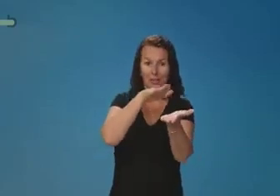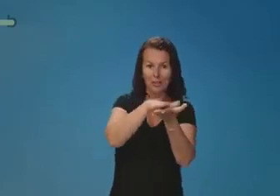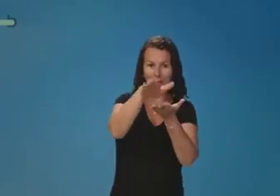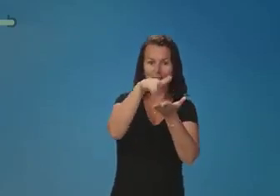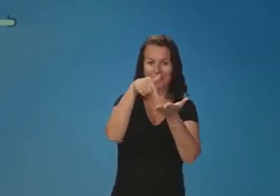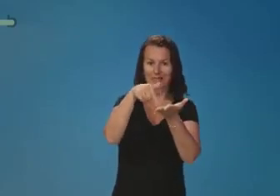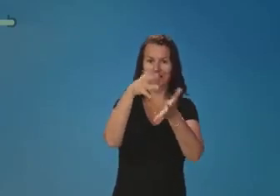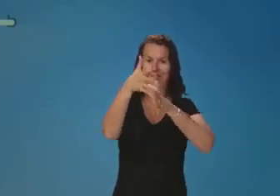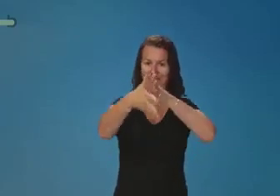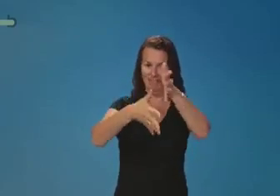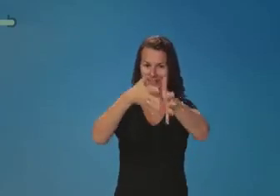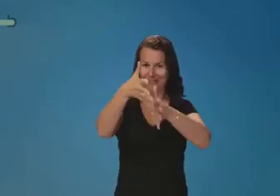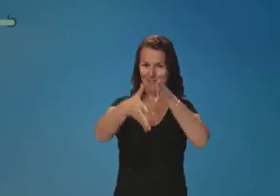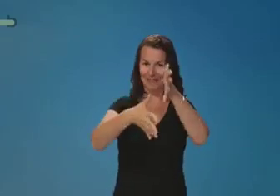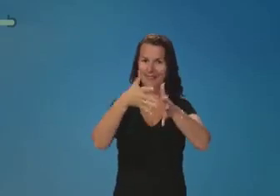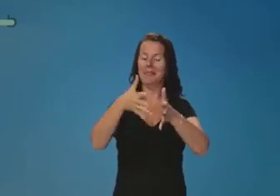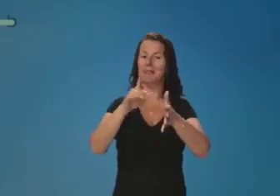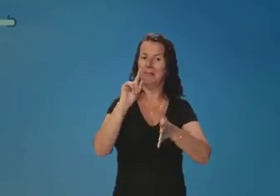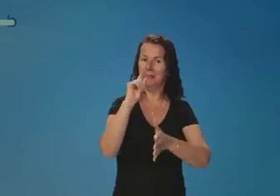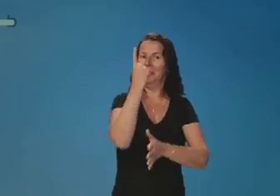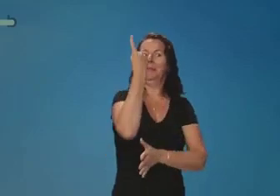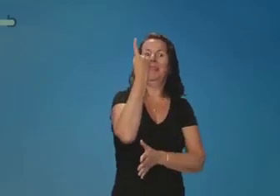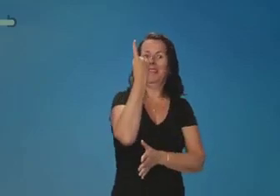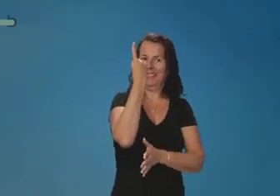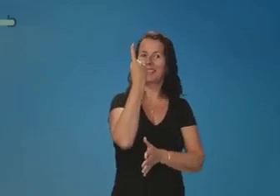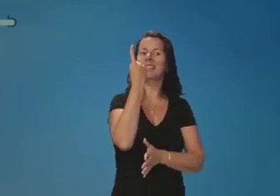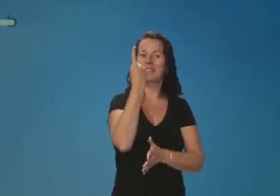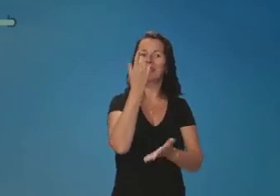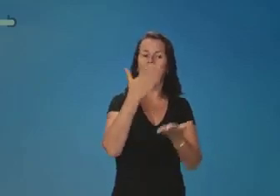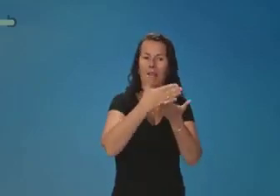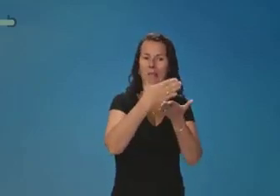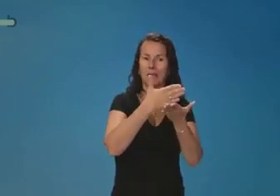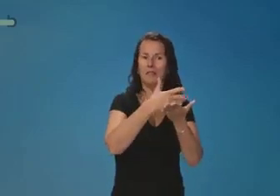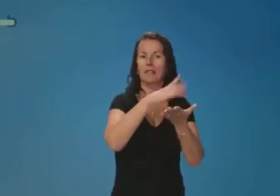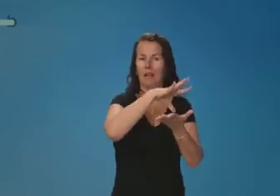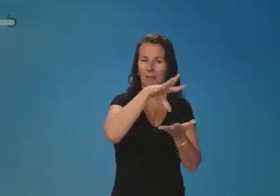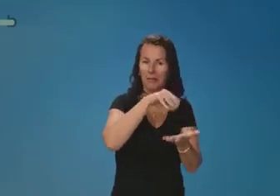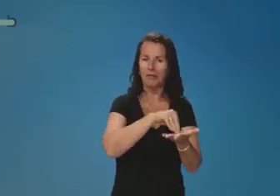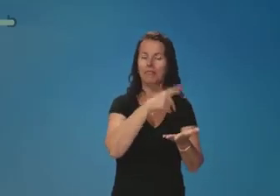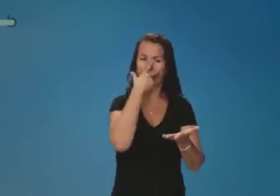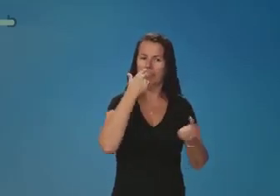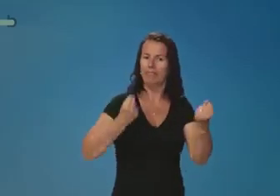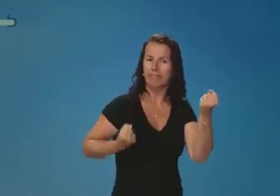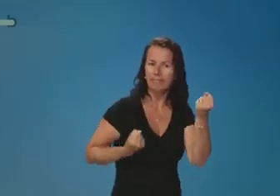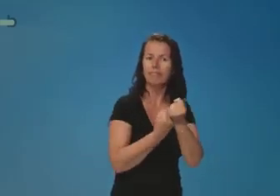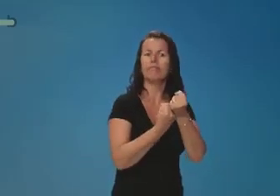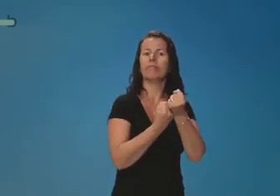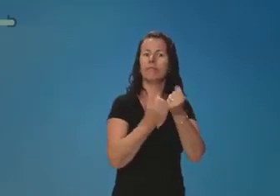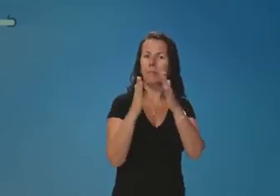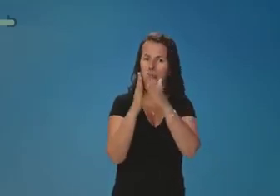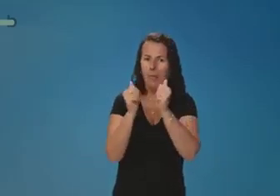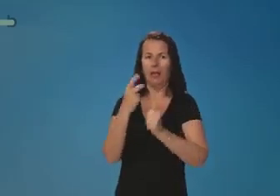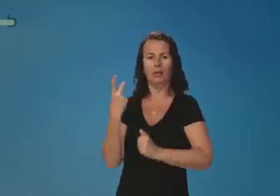de destaque por ser a primeira no periódico da Abralim a ser publicada em Libras, como nos